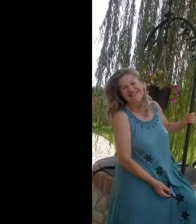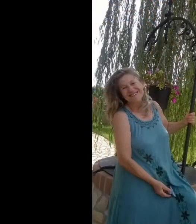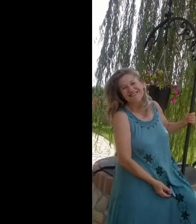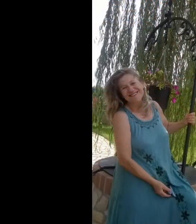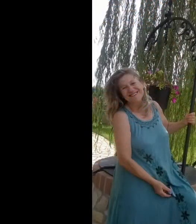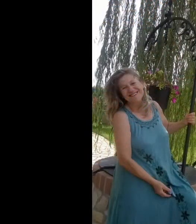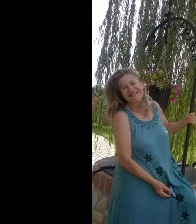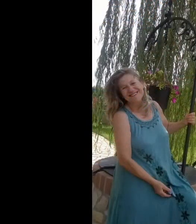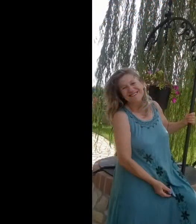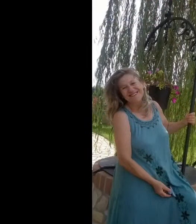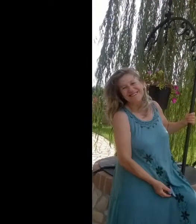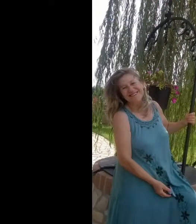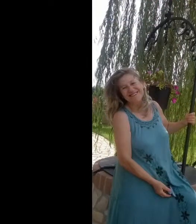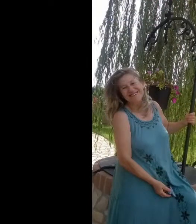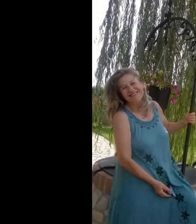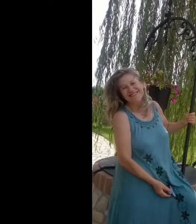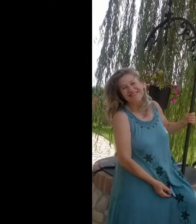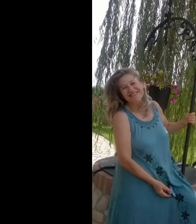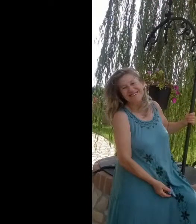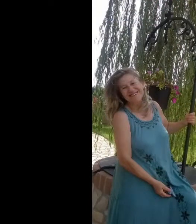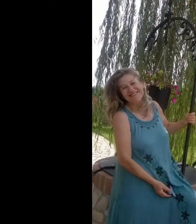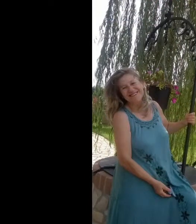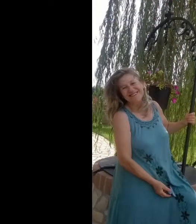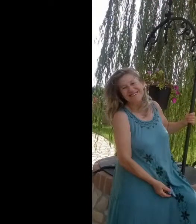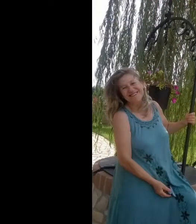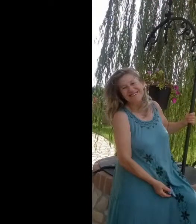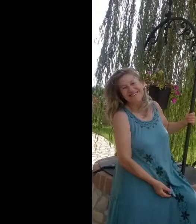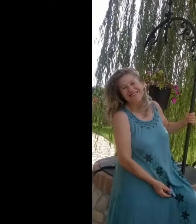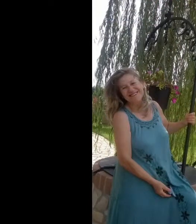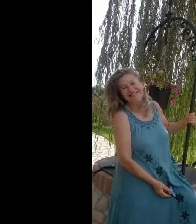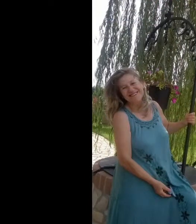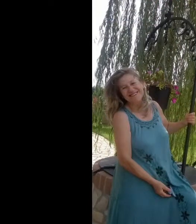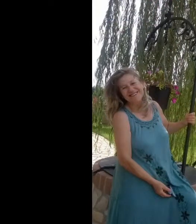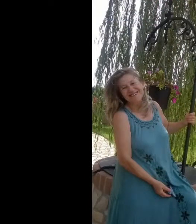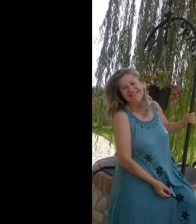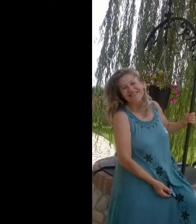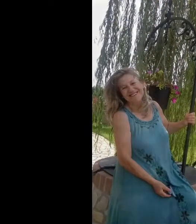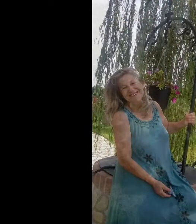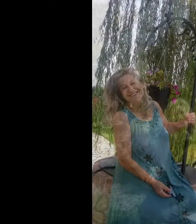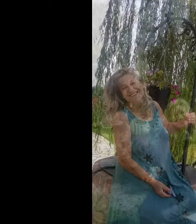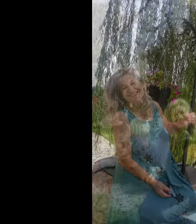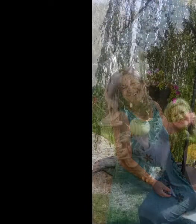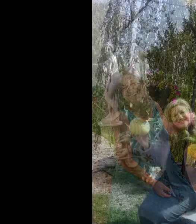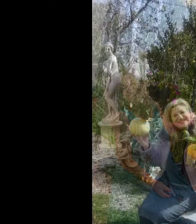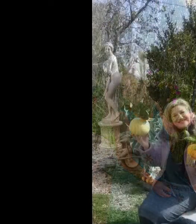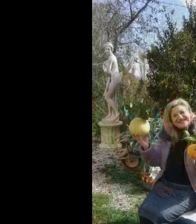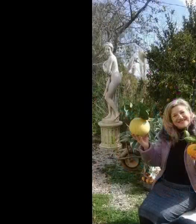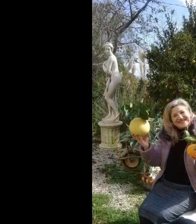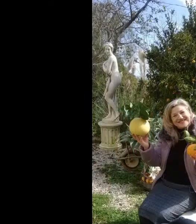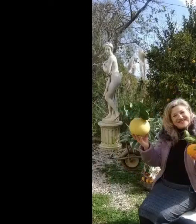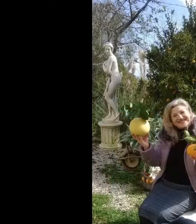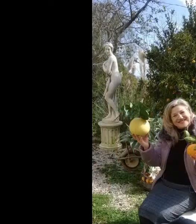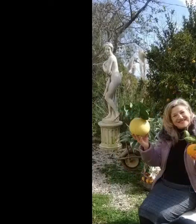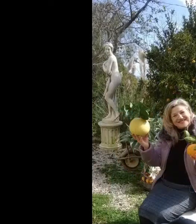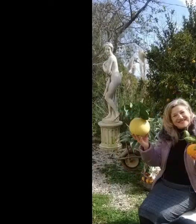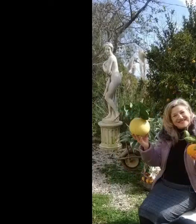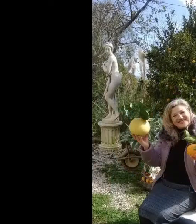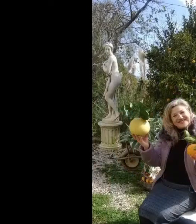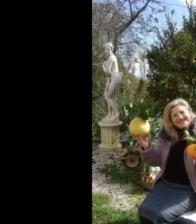penso quello che sarà proprio dietro l'angolo